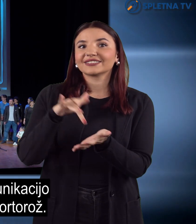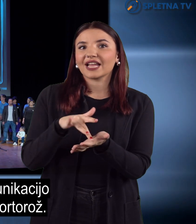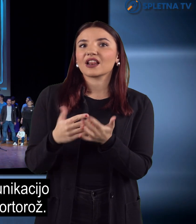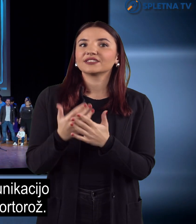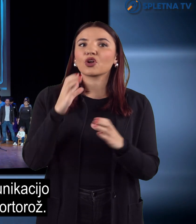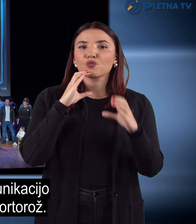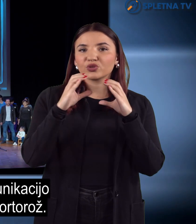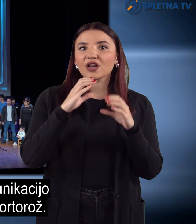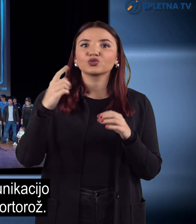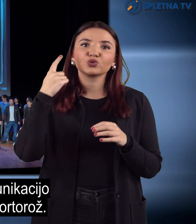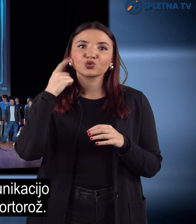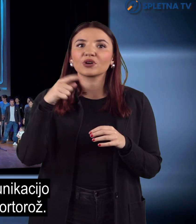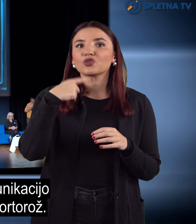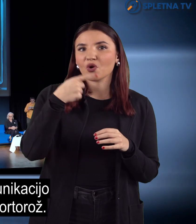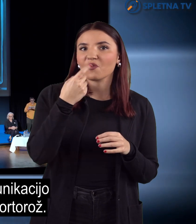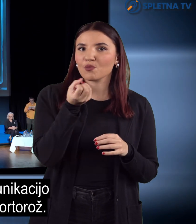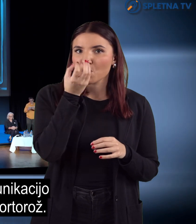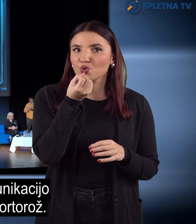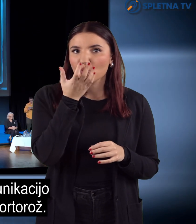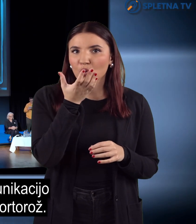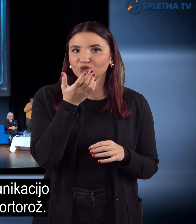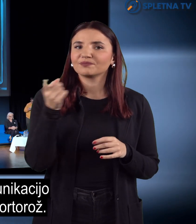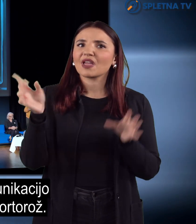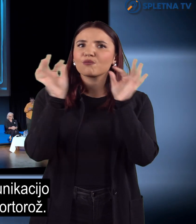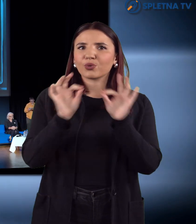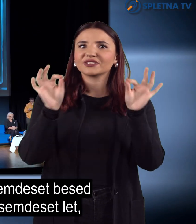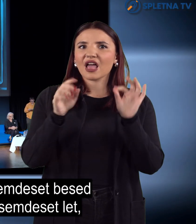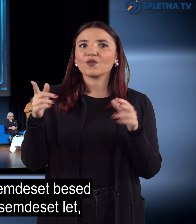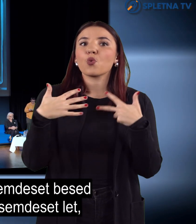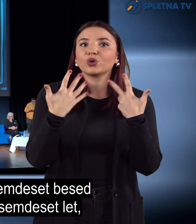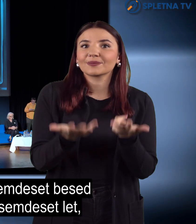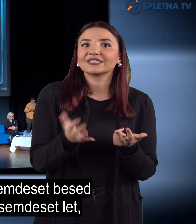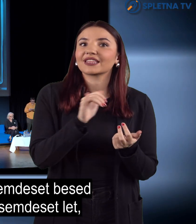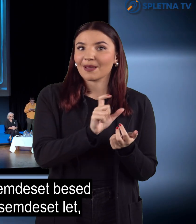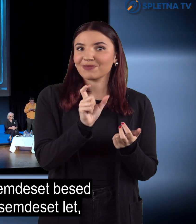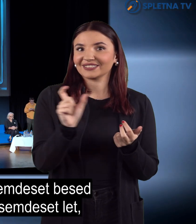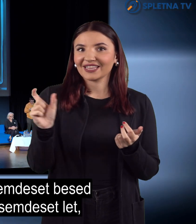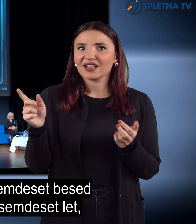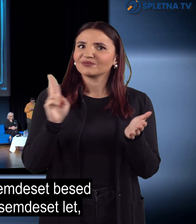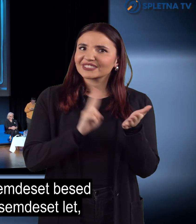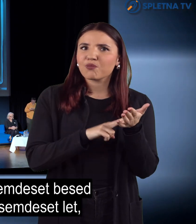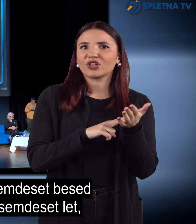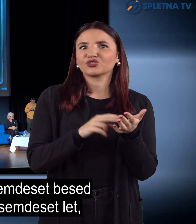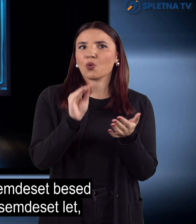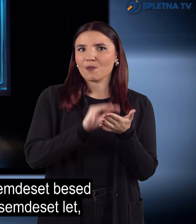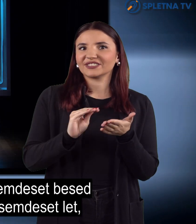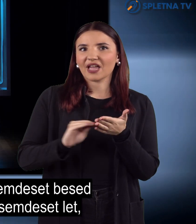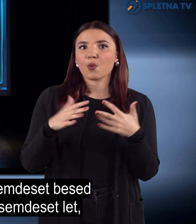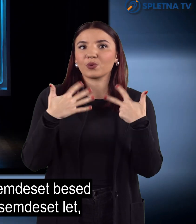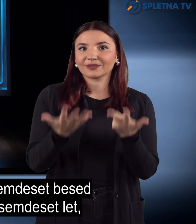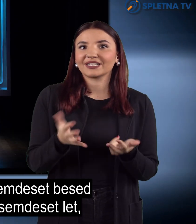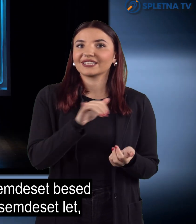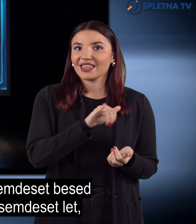za komunikacijo, sluh in govor Portorož. Na proslavi, kjer je 80 besed simbolično opisalo 80 let,